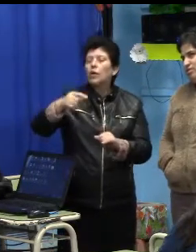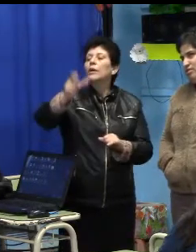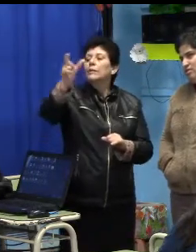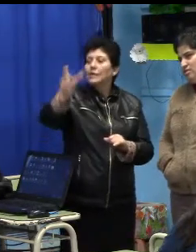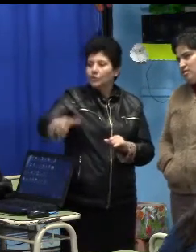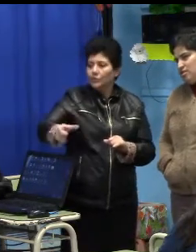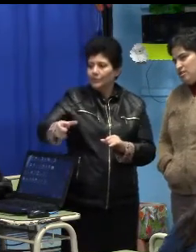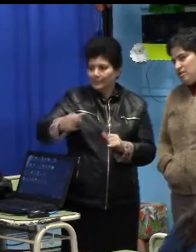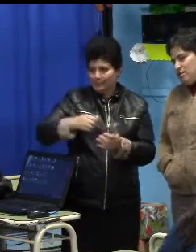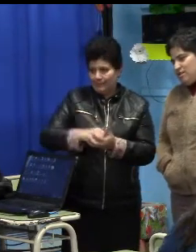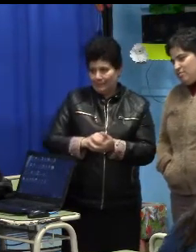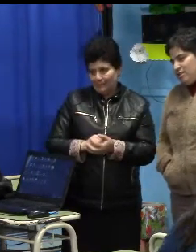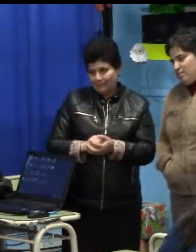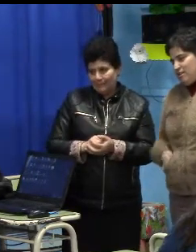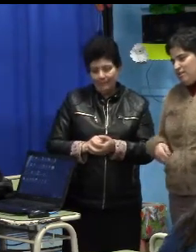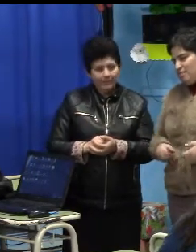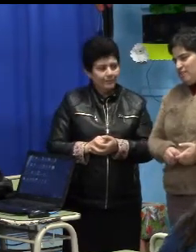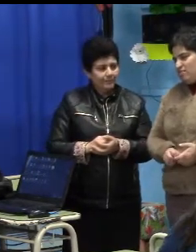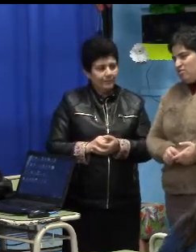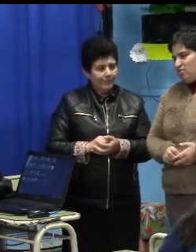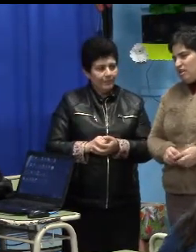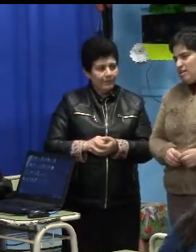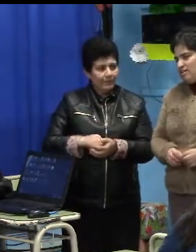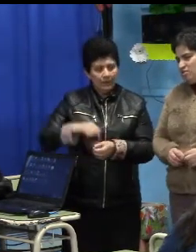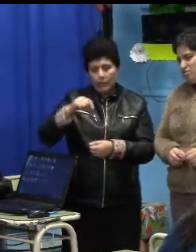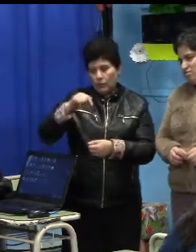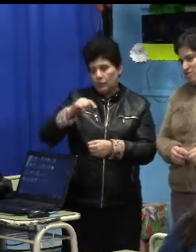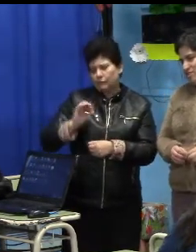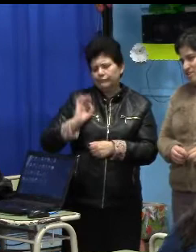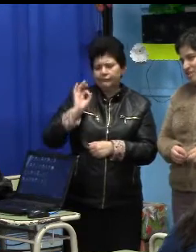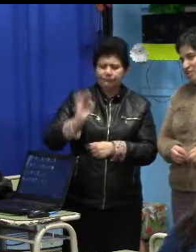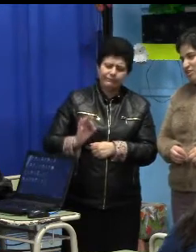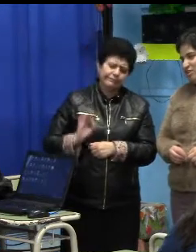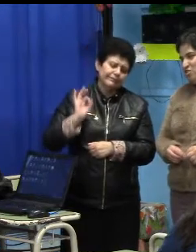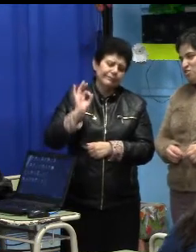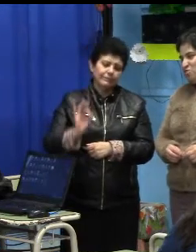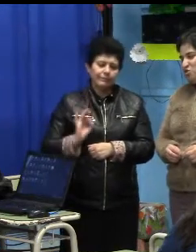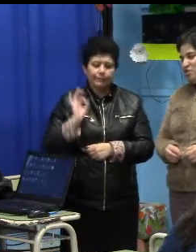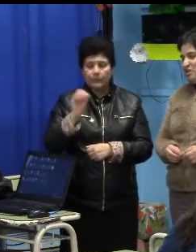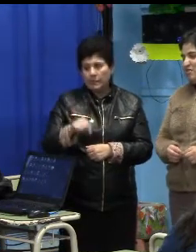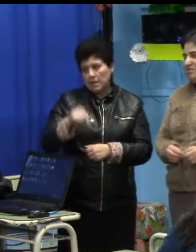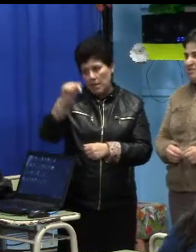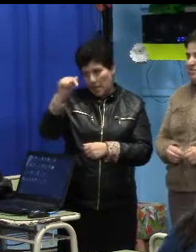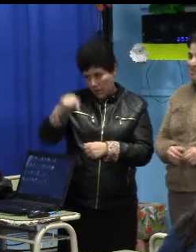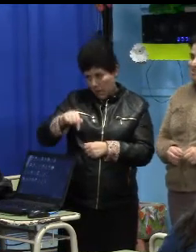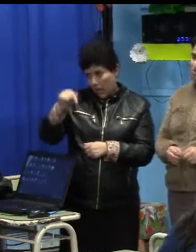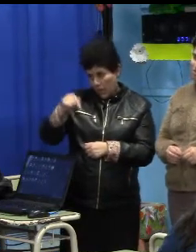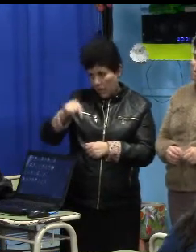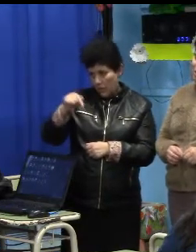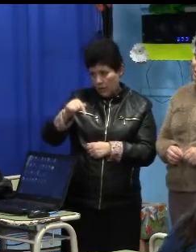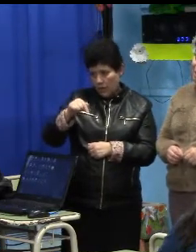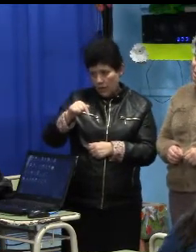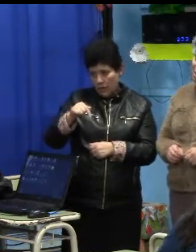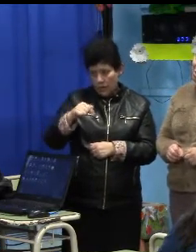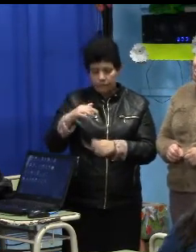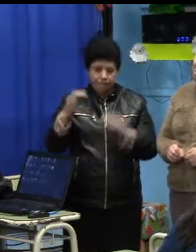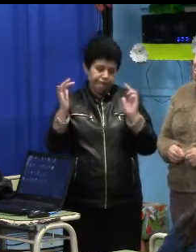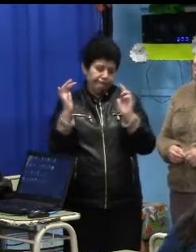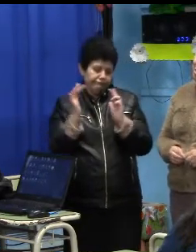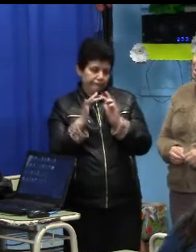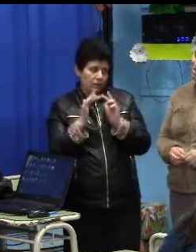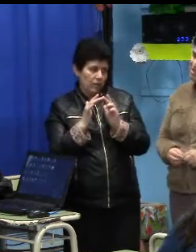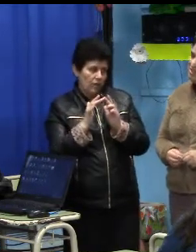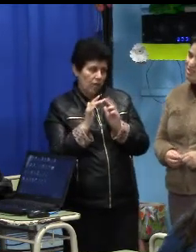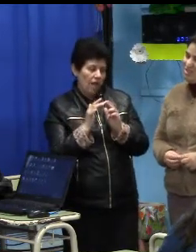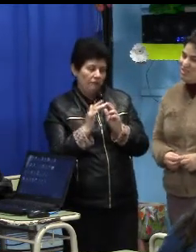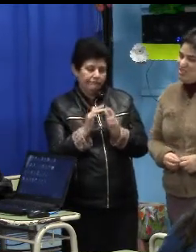personas. Bueno, han pasado los años y ahora está todo mucho más sofisticado, como se